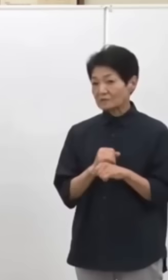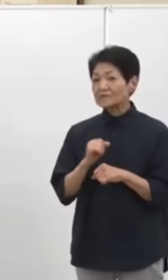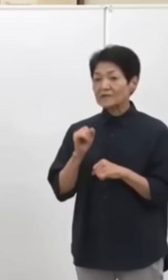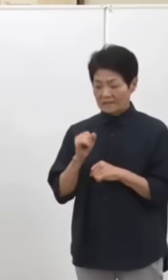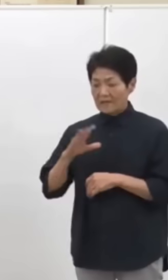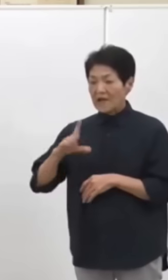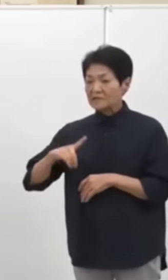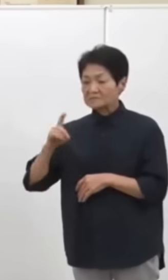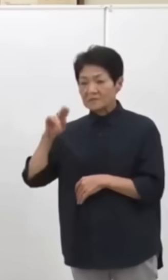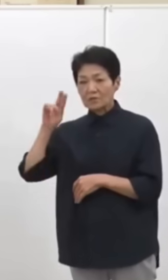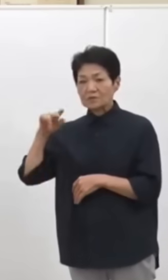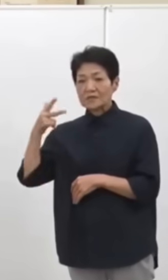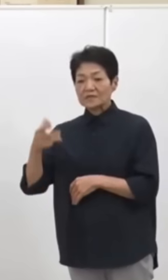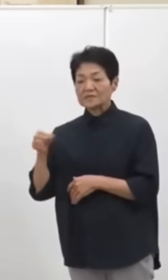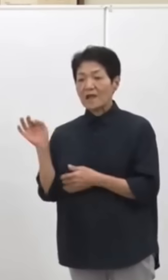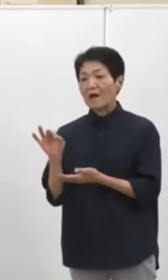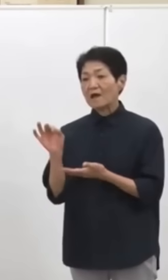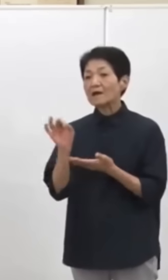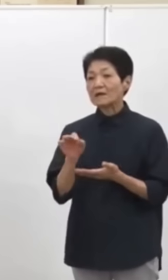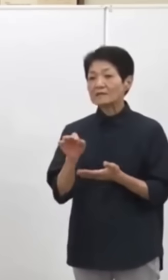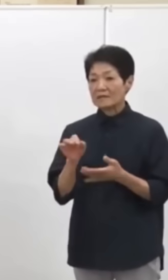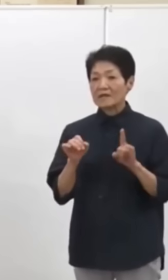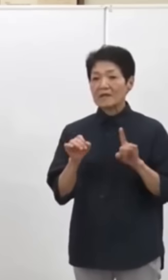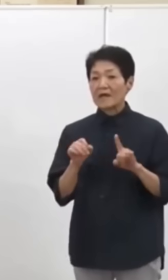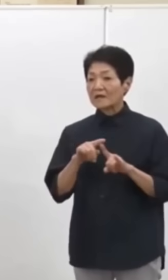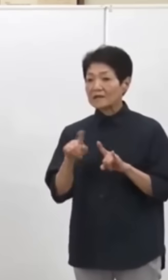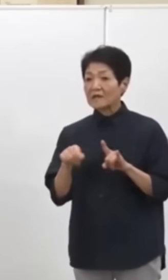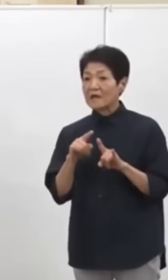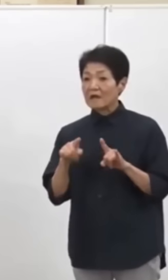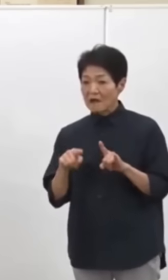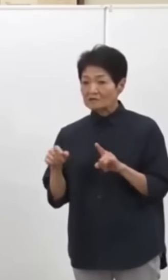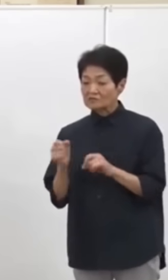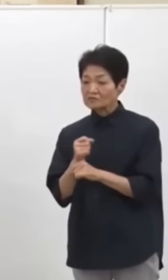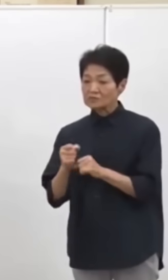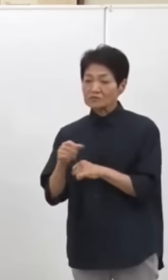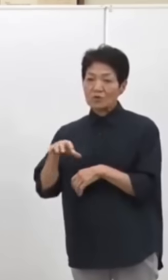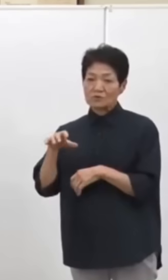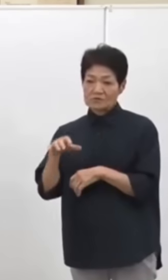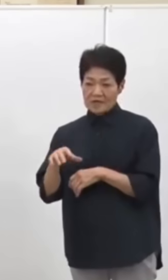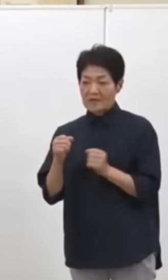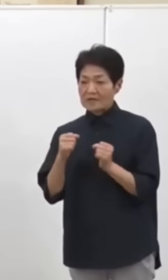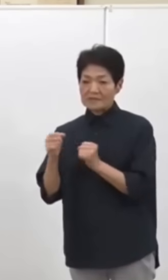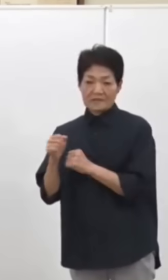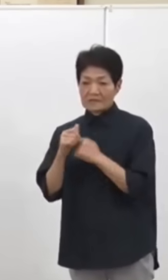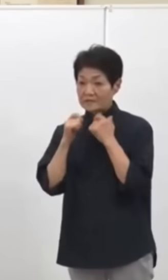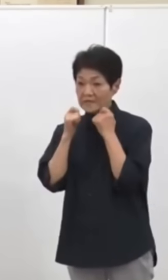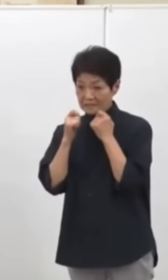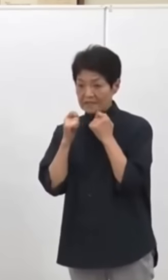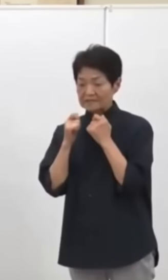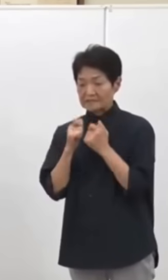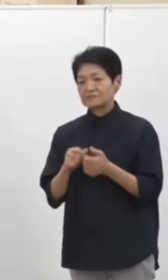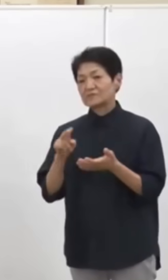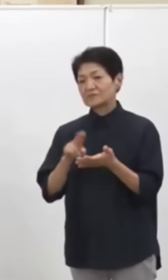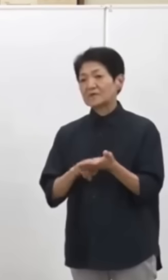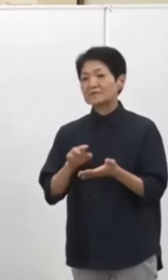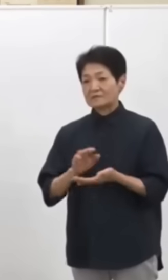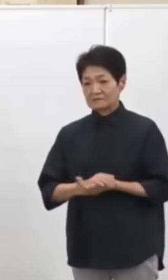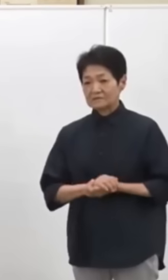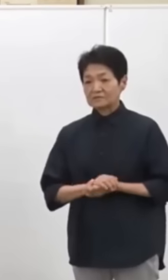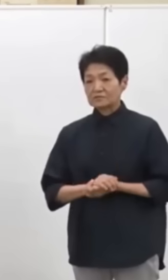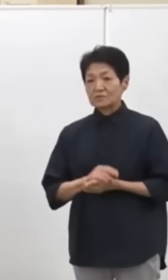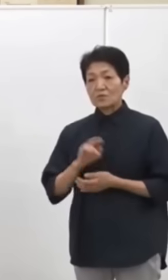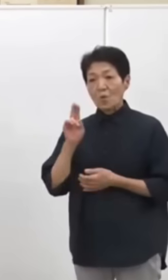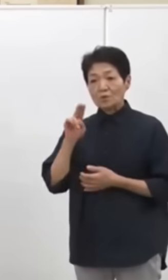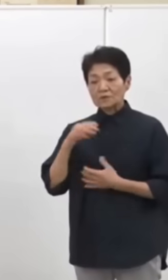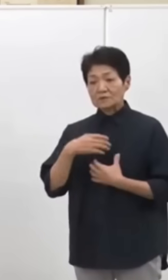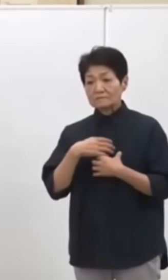阪市が払って IR 事業者が逃げるということができない設定になってますので、大阪市のリスクについてですね、